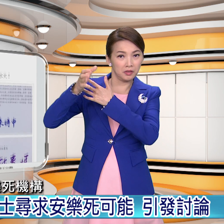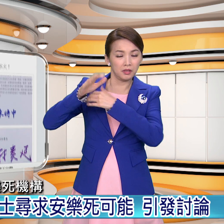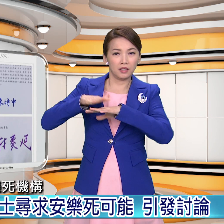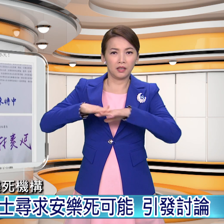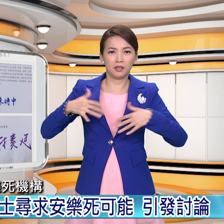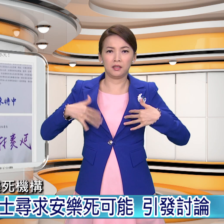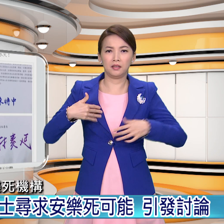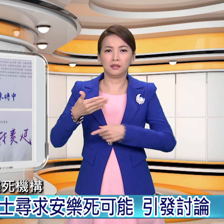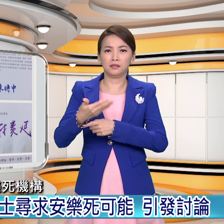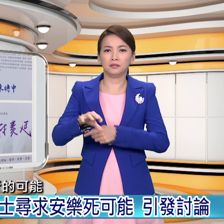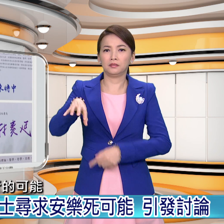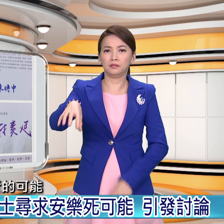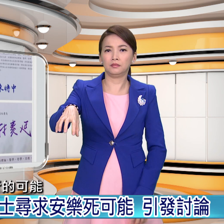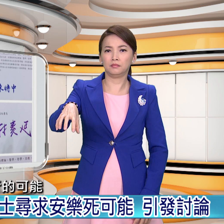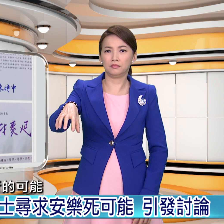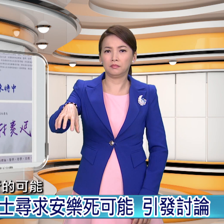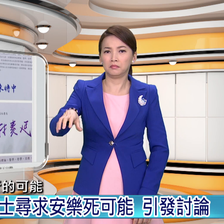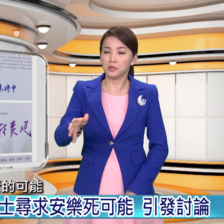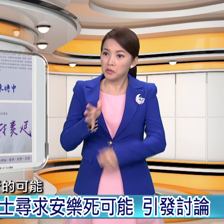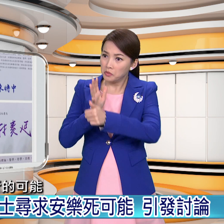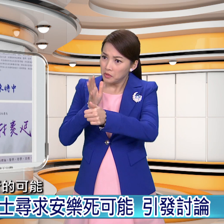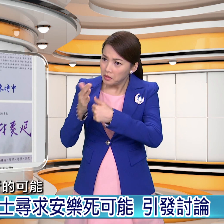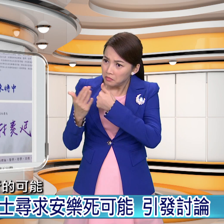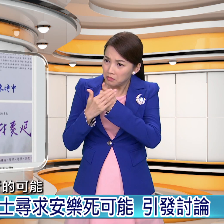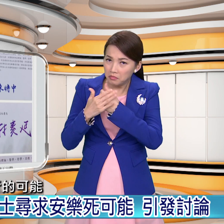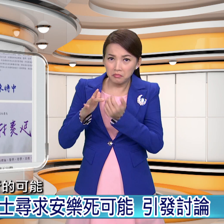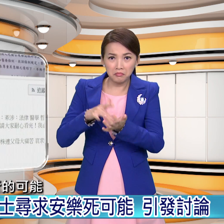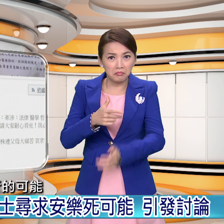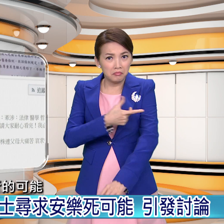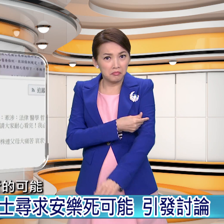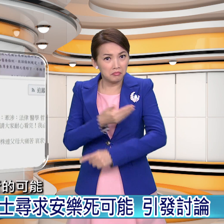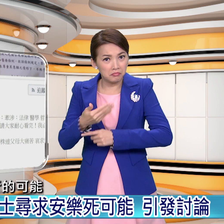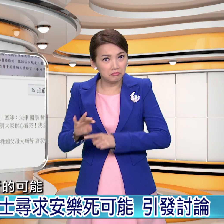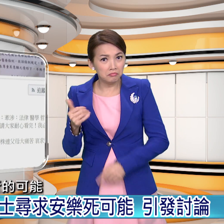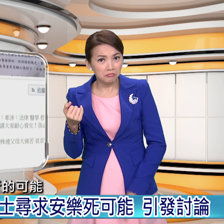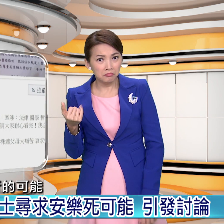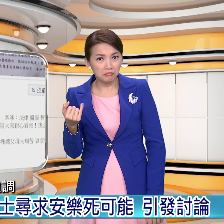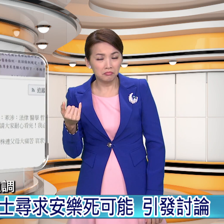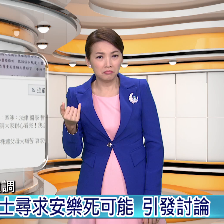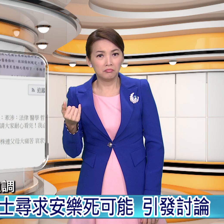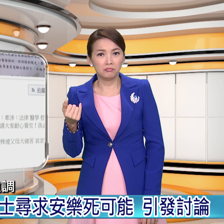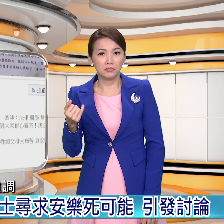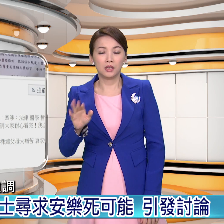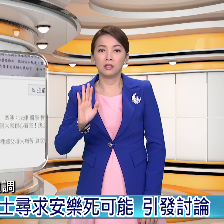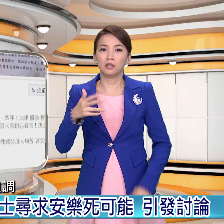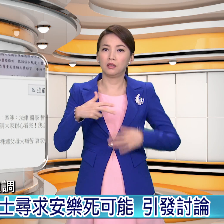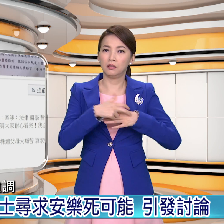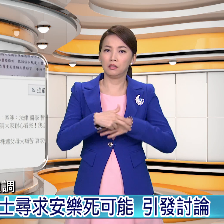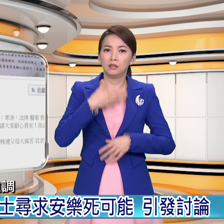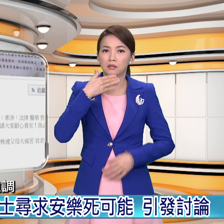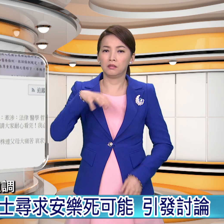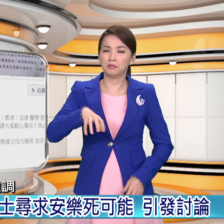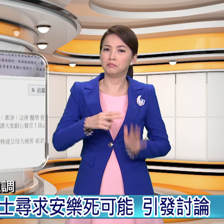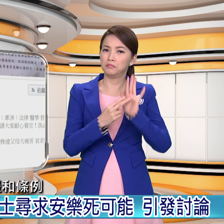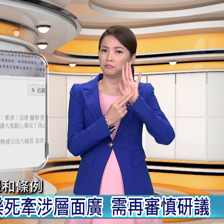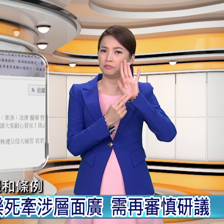机构寻求评估执行的可能。但是卫福部强调，现